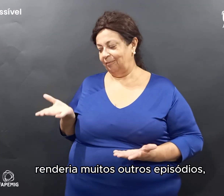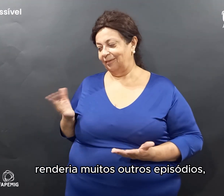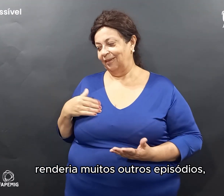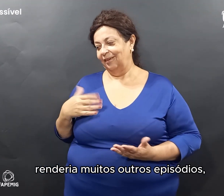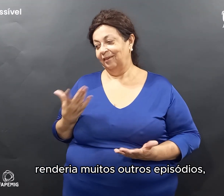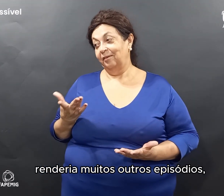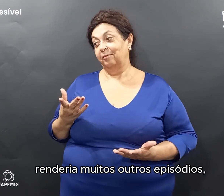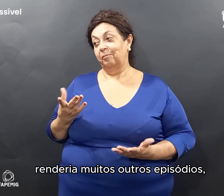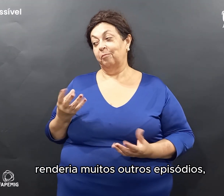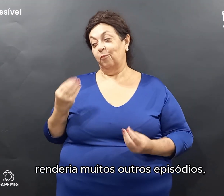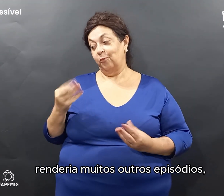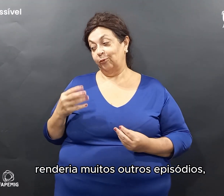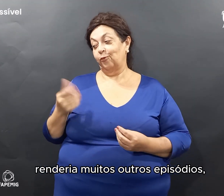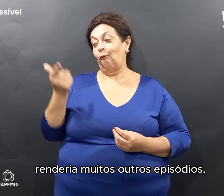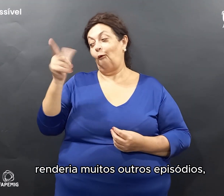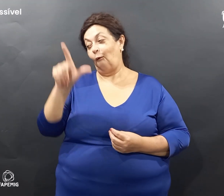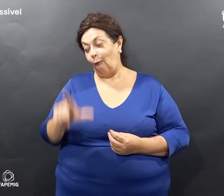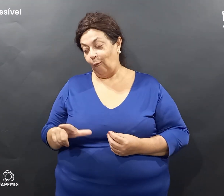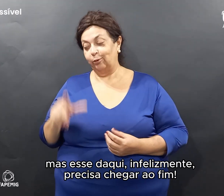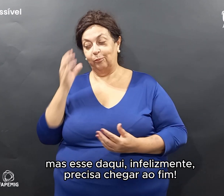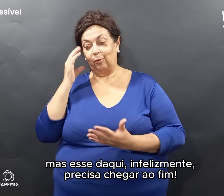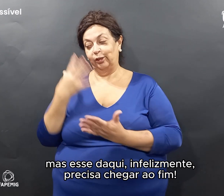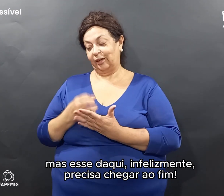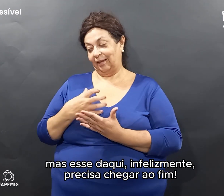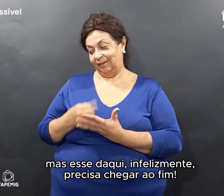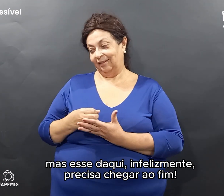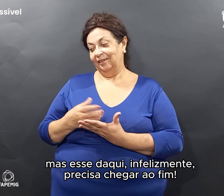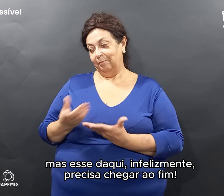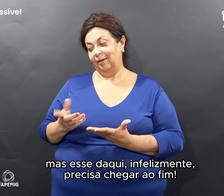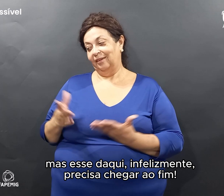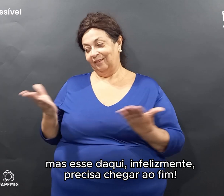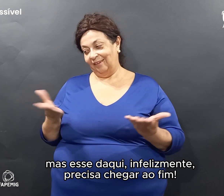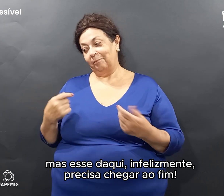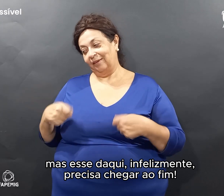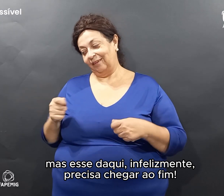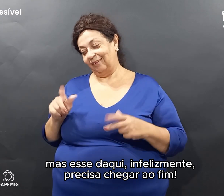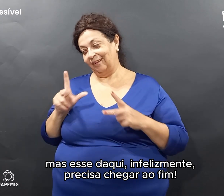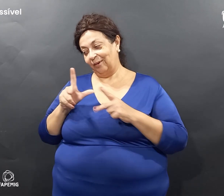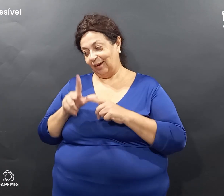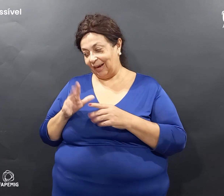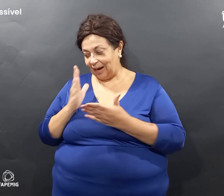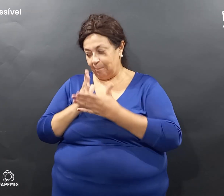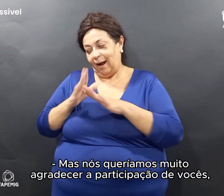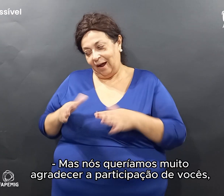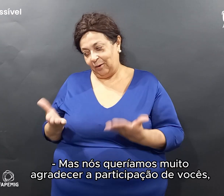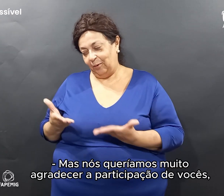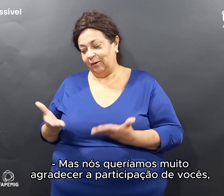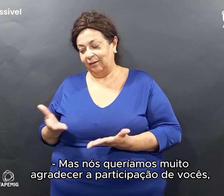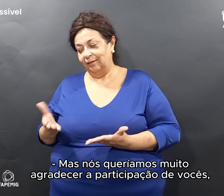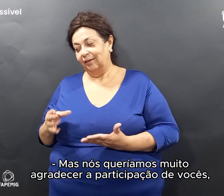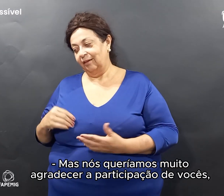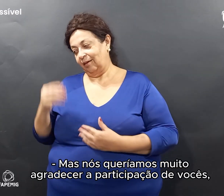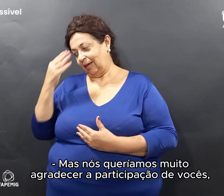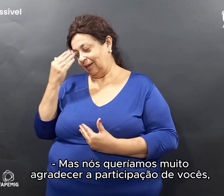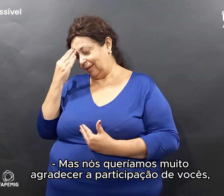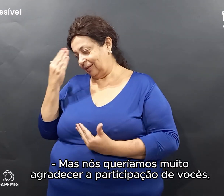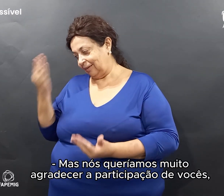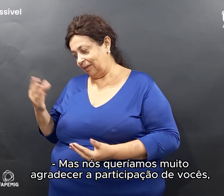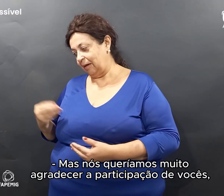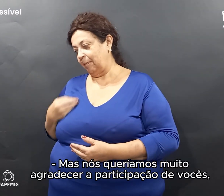renderia muitos outros episódios, mas esse daqui, infelizmente, precisa chegar ao fim. Mas nós queríamos muito agradecer a participação de vocês,